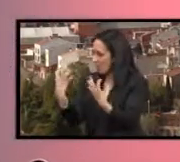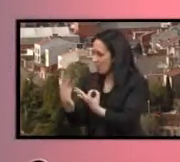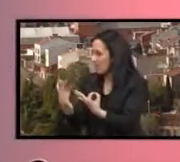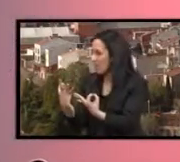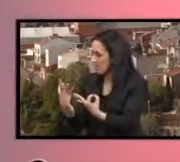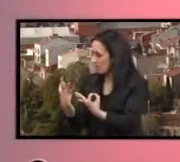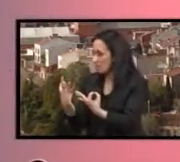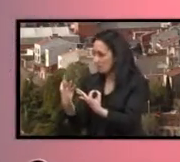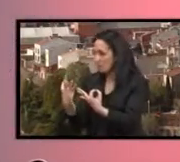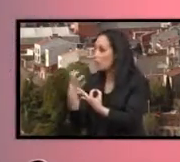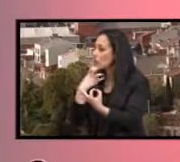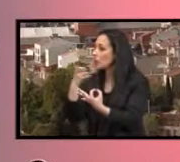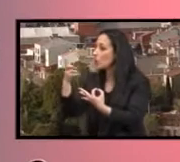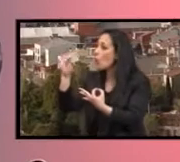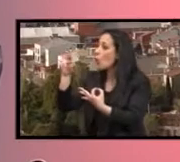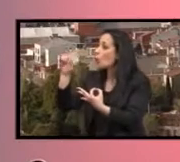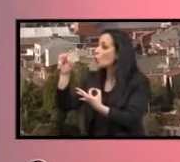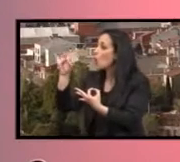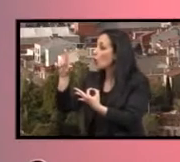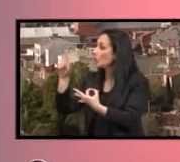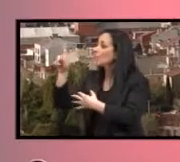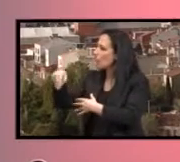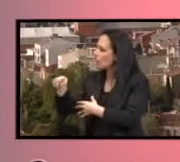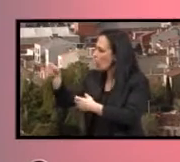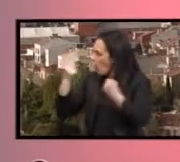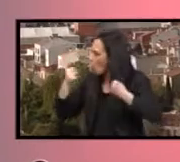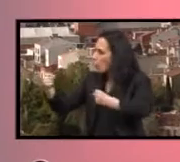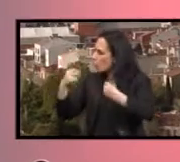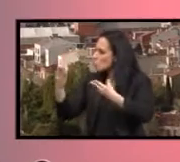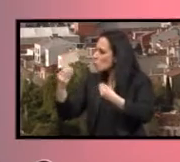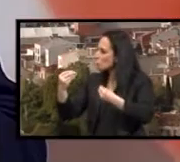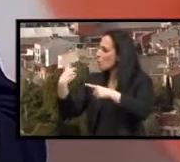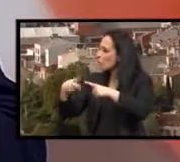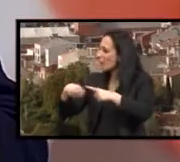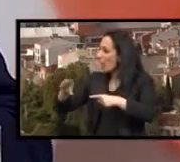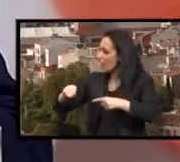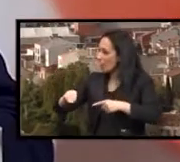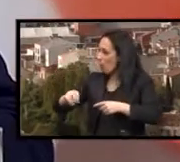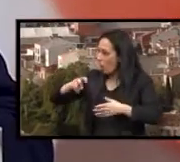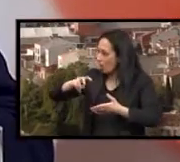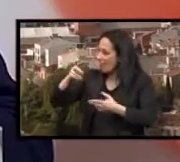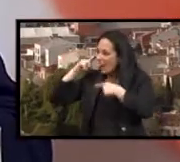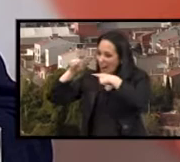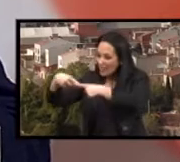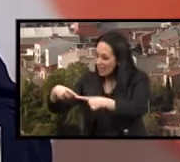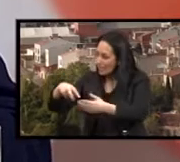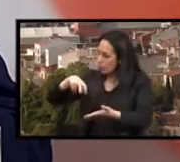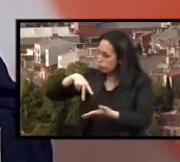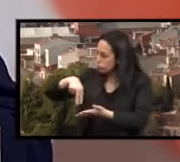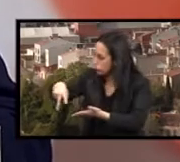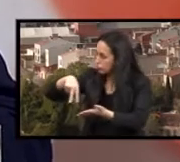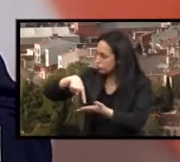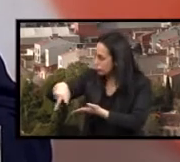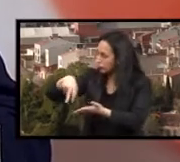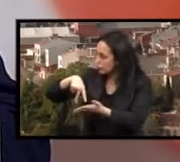malament. Oriol, tu també estàs actiu. Sí, bueno, tu fas molt exercici perquè com vas amb el Ralf camines molt, vas molt cap aquí, cap allà. Home, Déu-n'hi-do, i em fa córrer, a